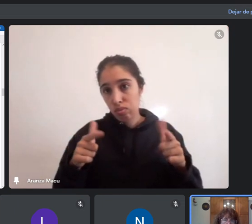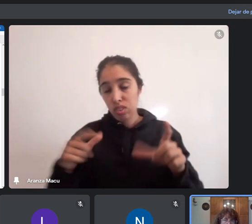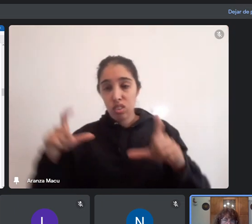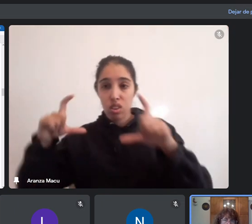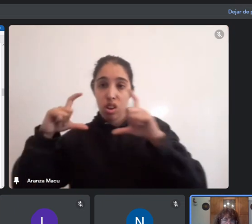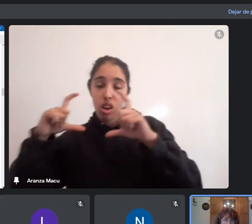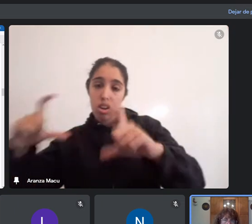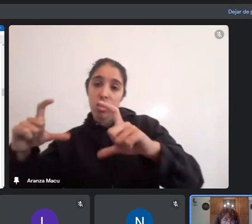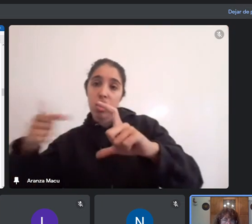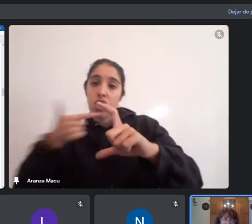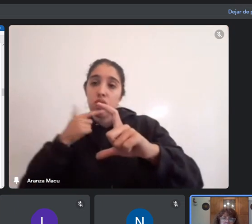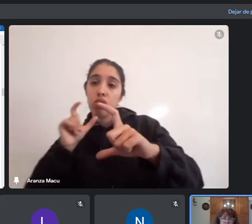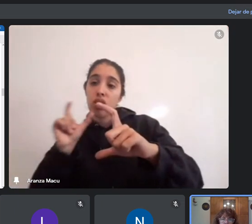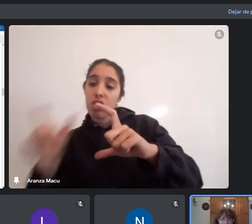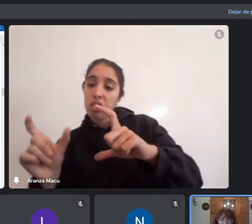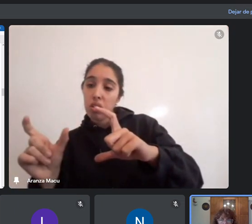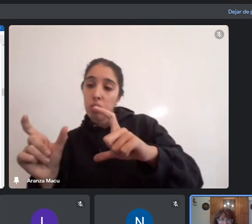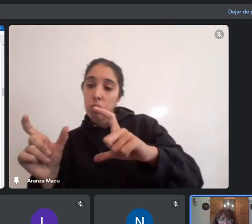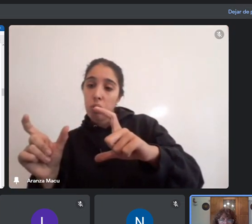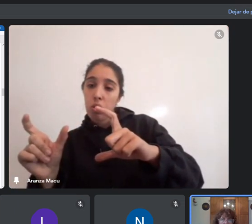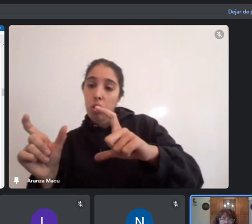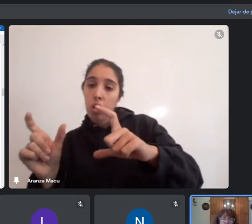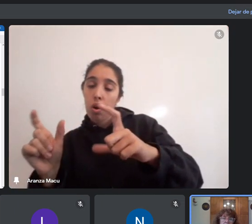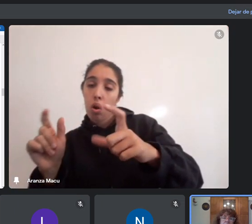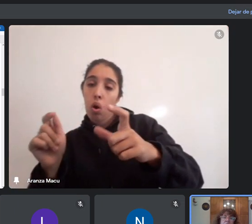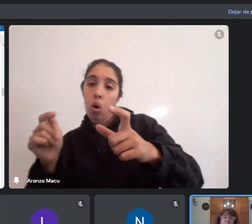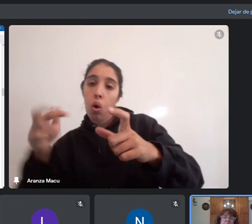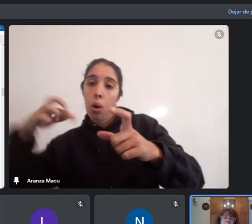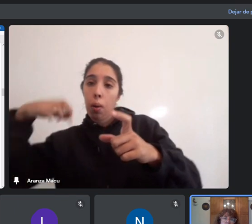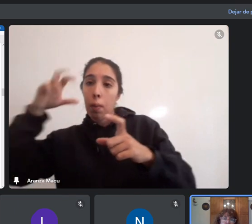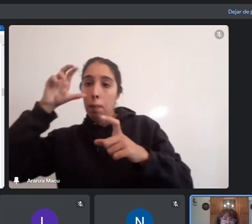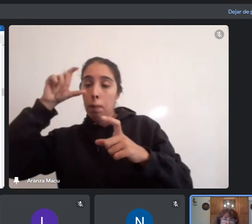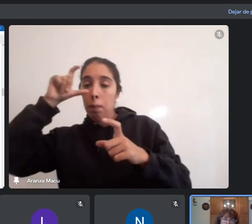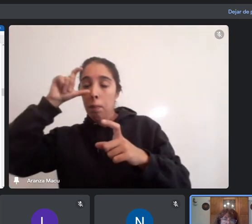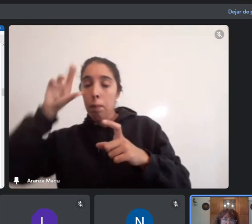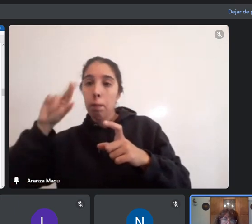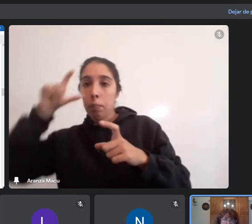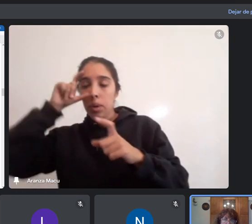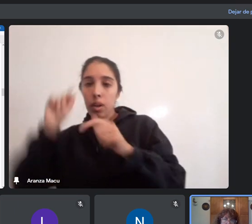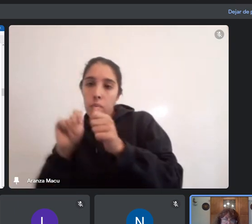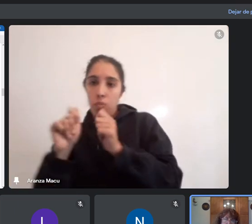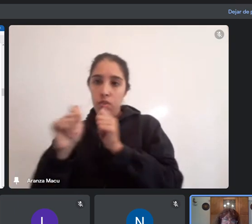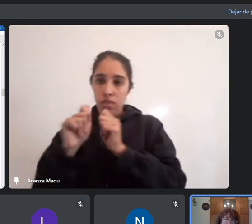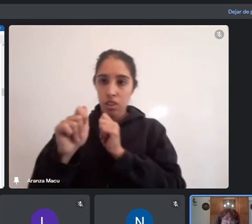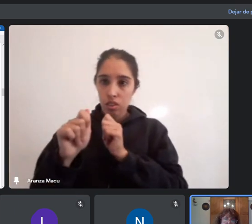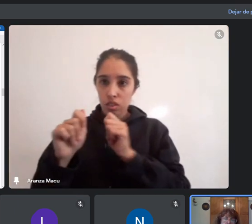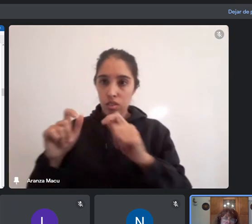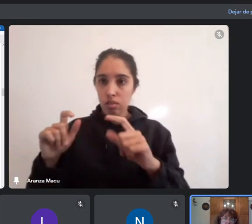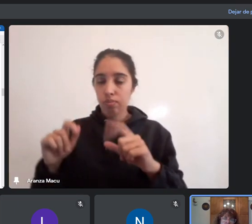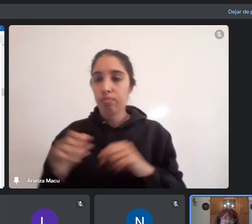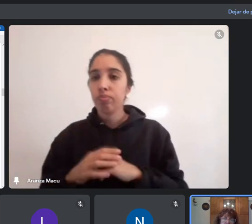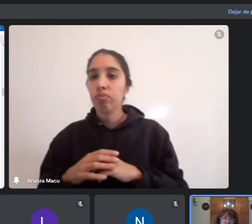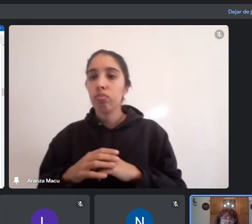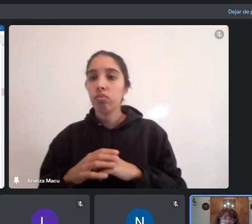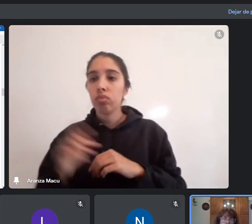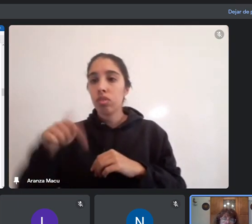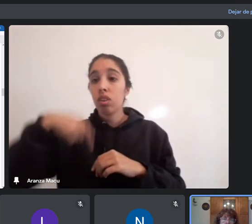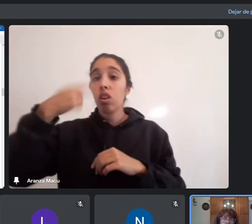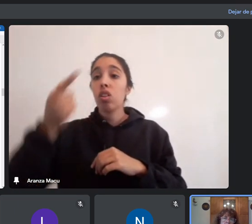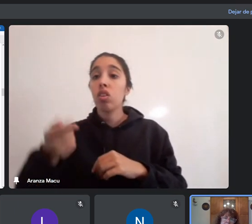¿Sí? Bien. El otro bloque, que empieza con el artículo, ¿sí?